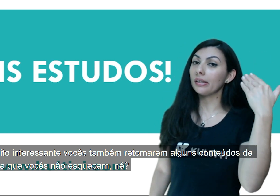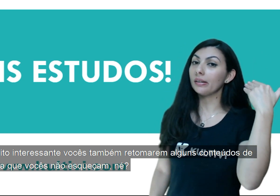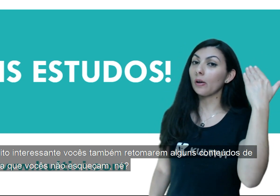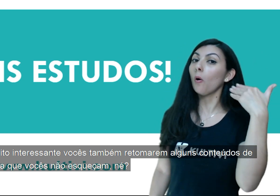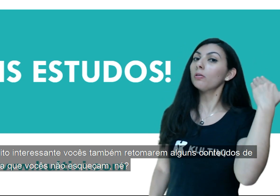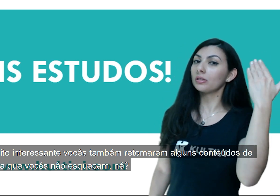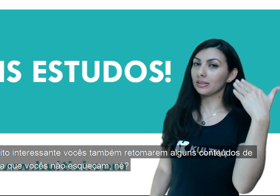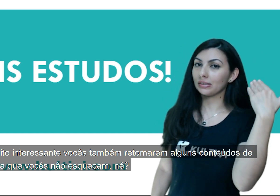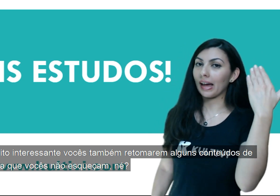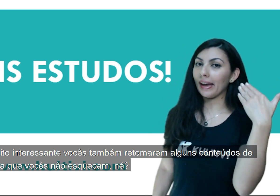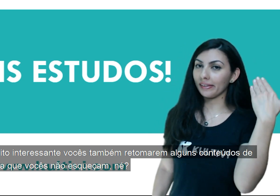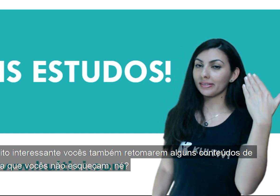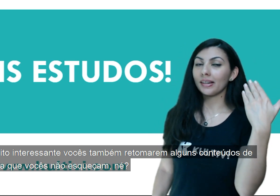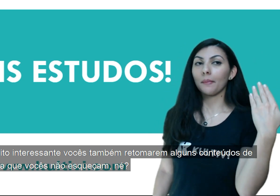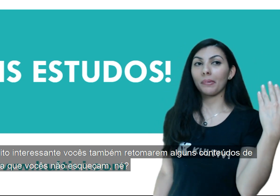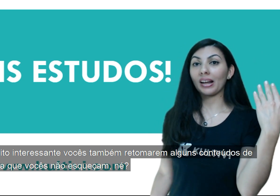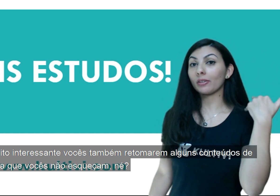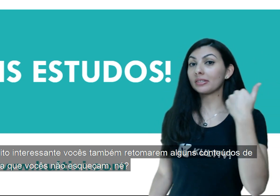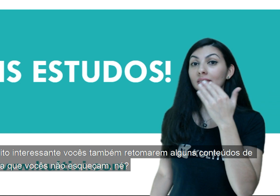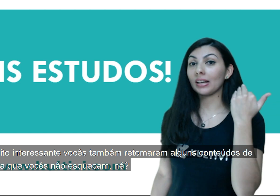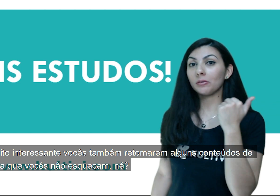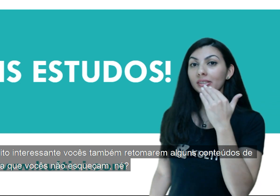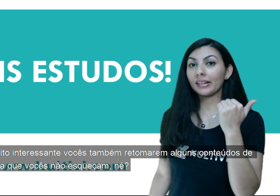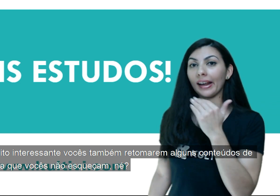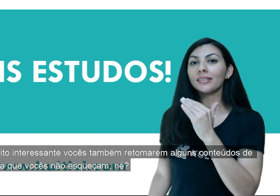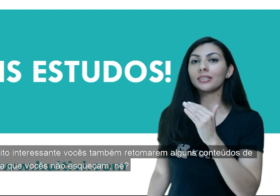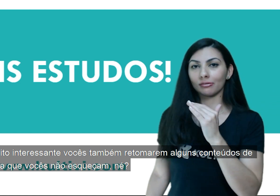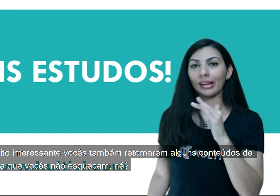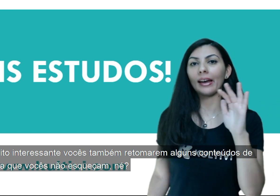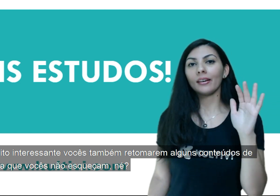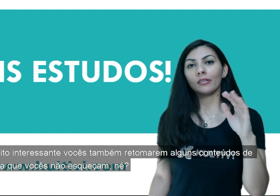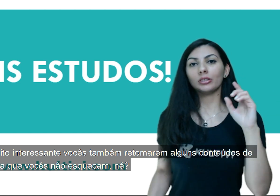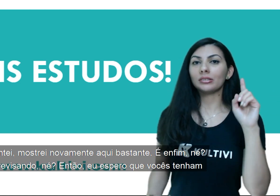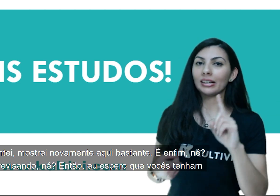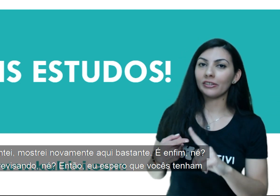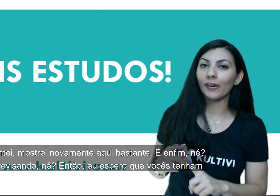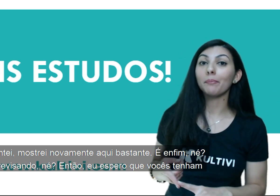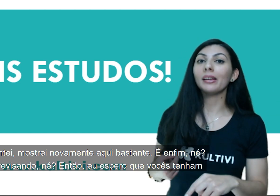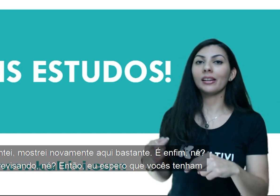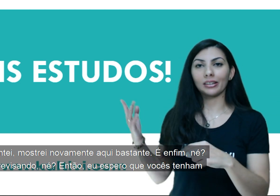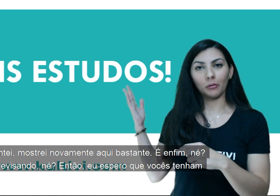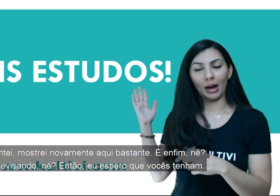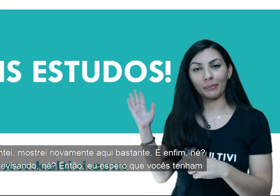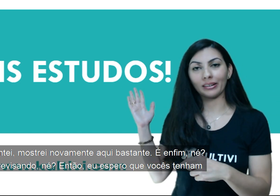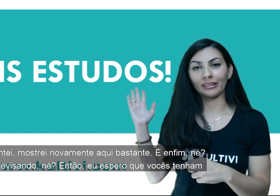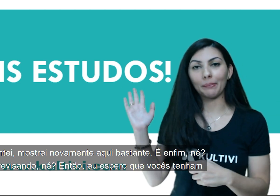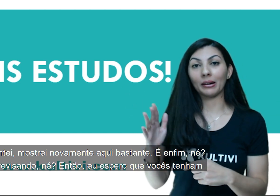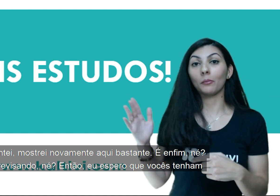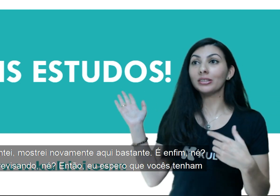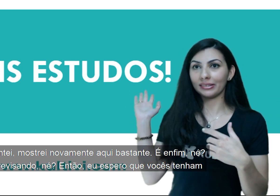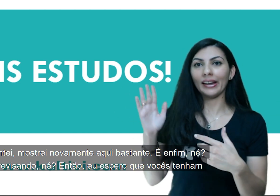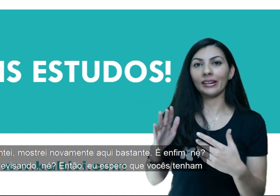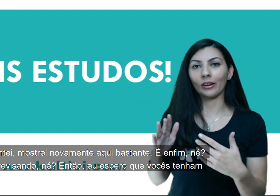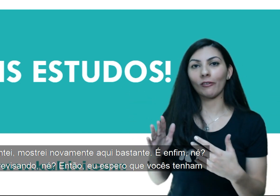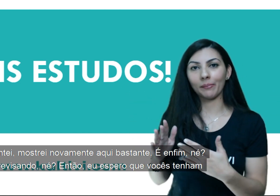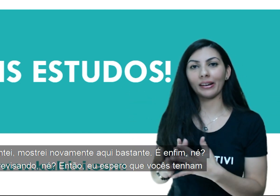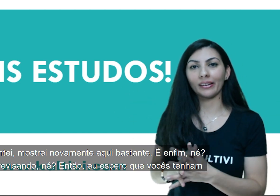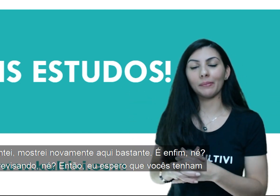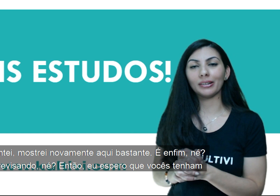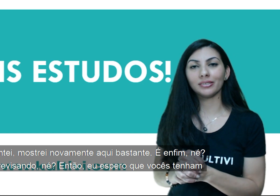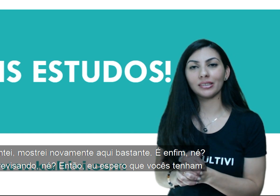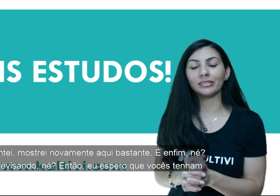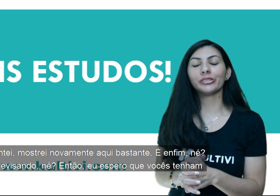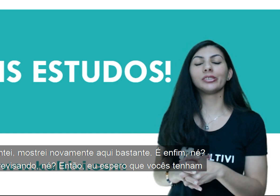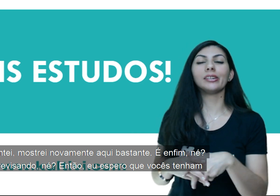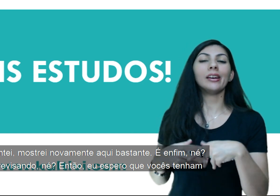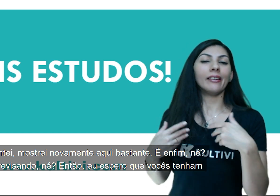De outros sinais Para que vocês Não esqueçam Os sinais De família Que eu apresentei Mostrei Novamente